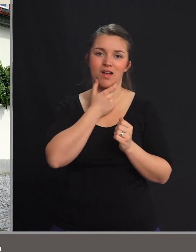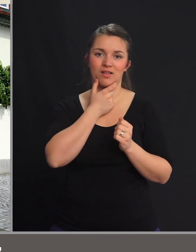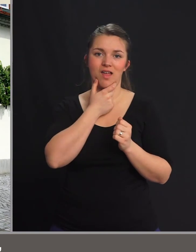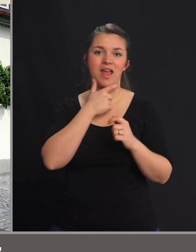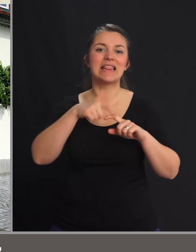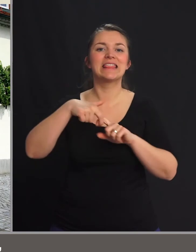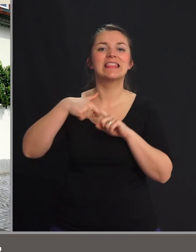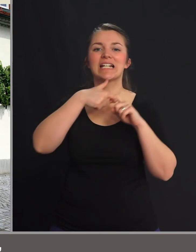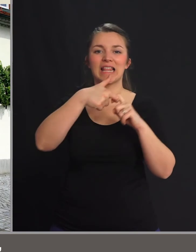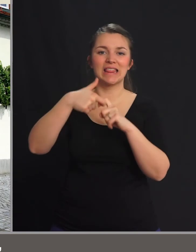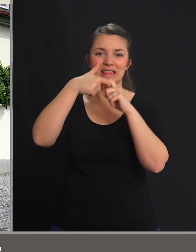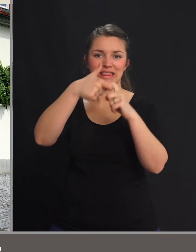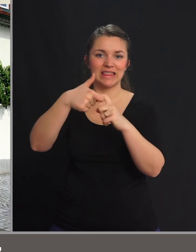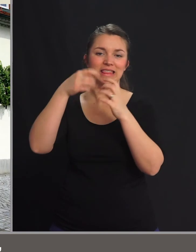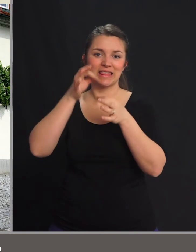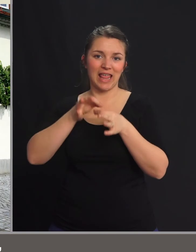stare trte,